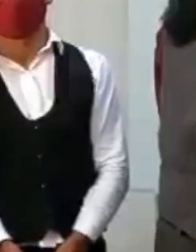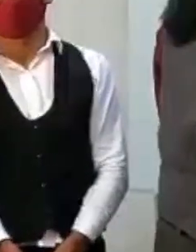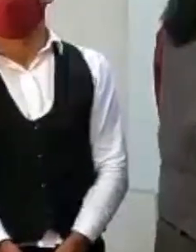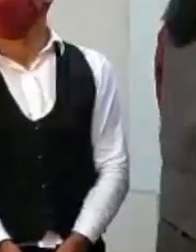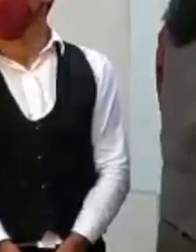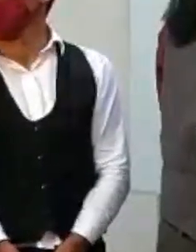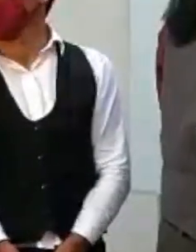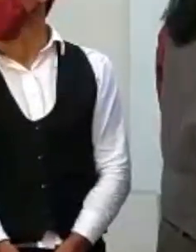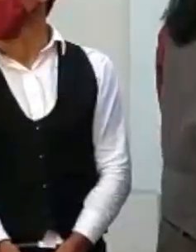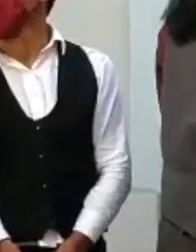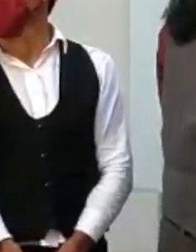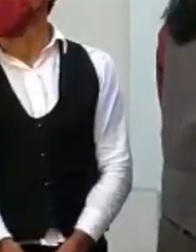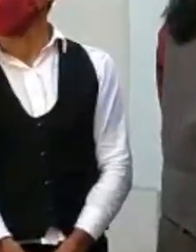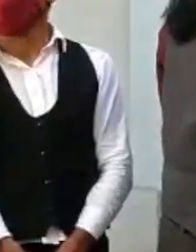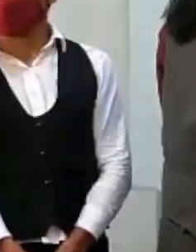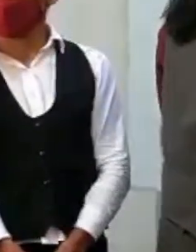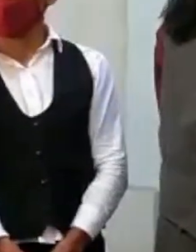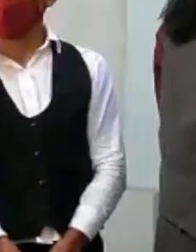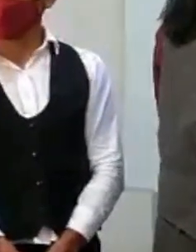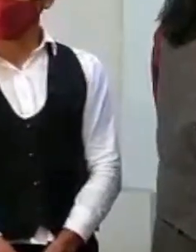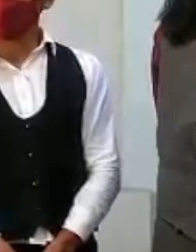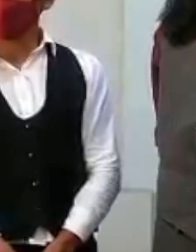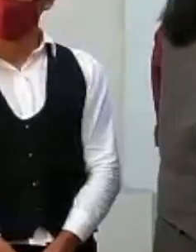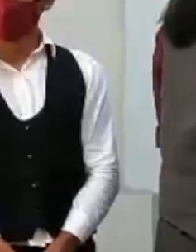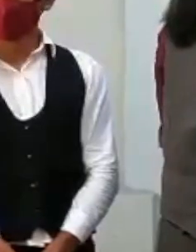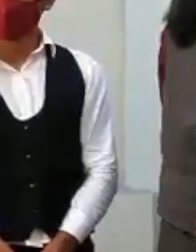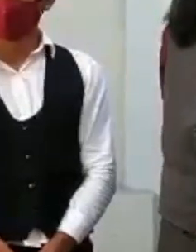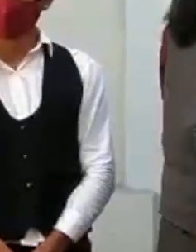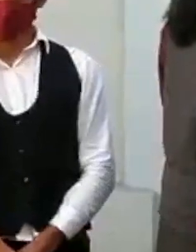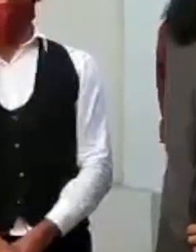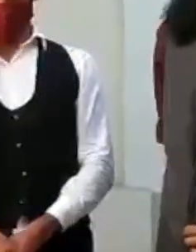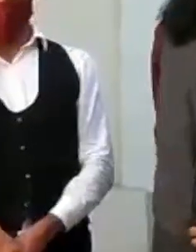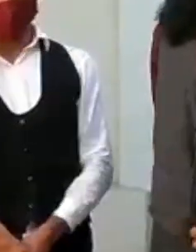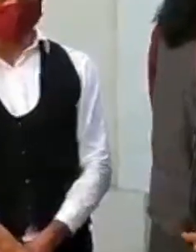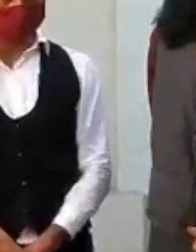ser virtual, y el 2 de julio vamos con la del centro.